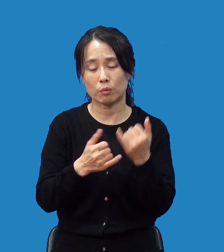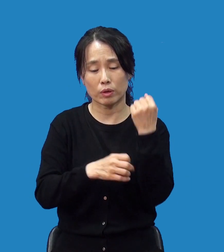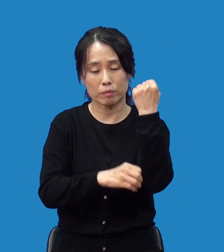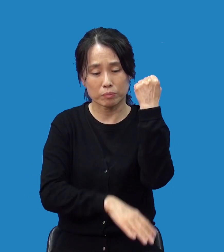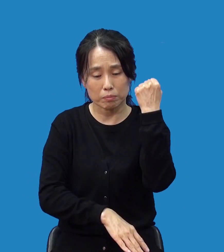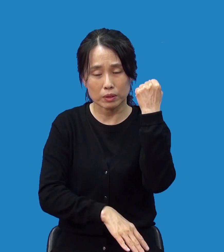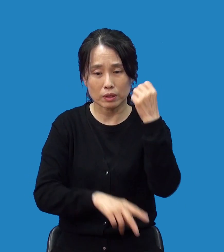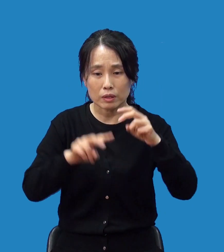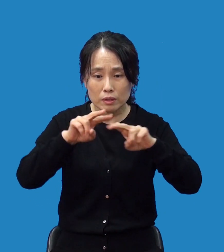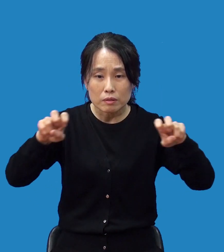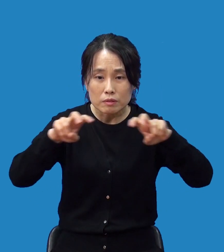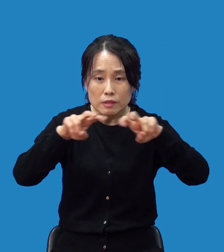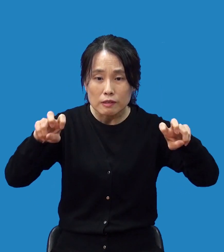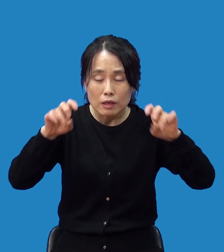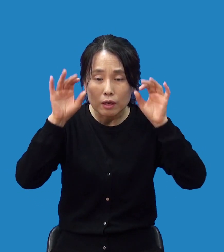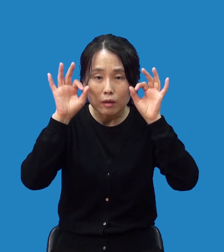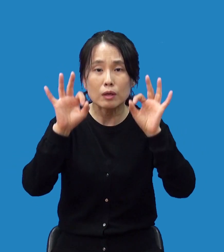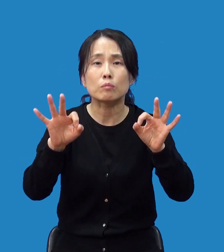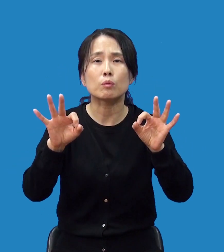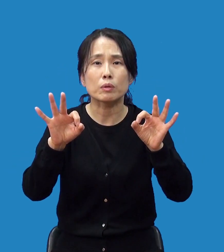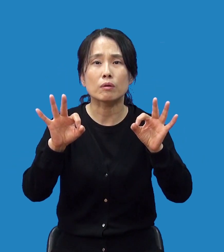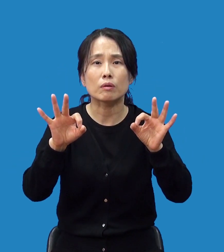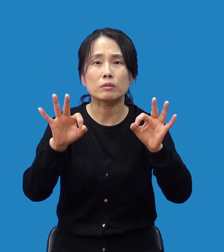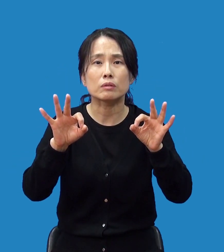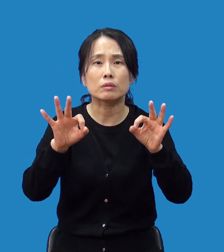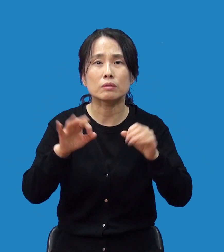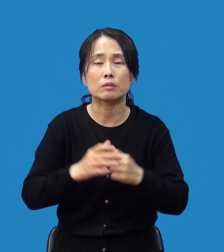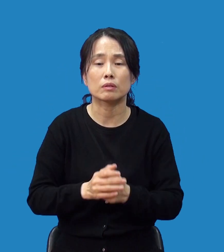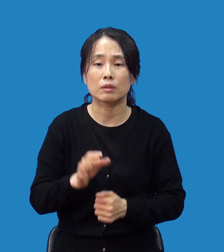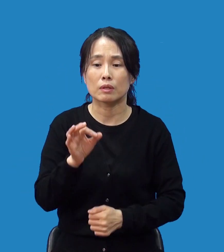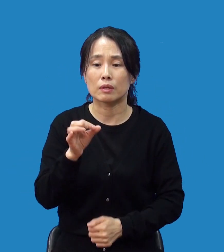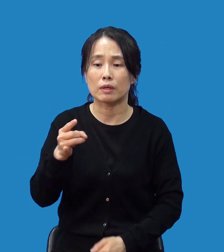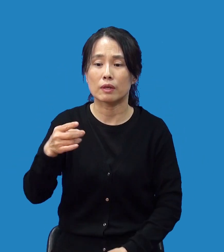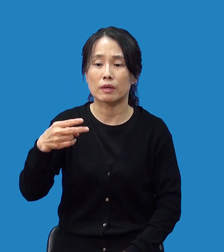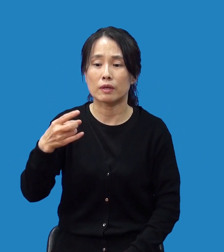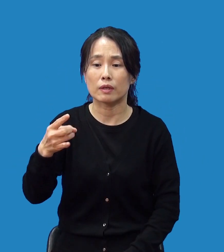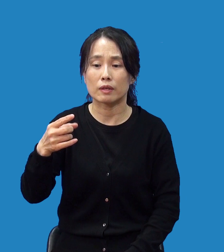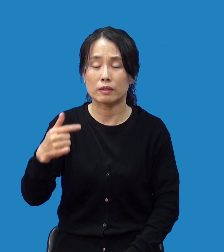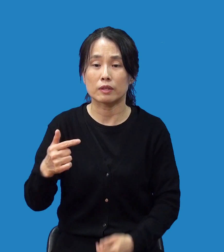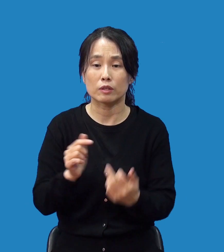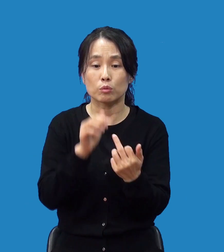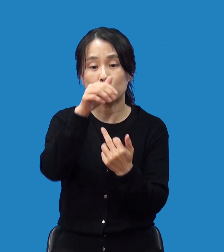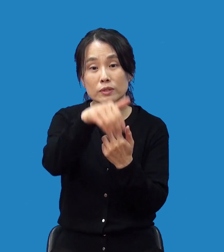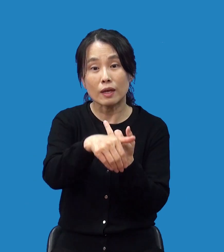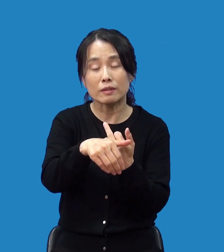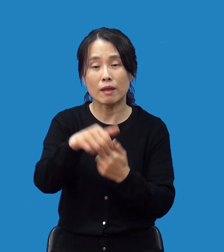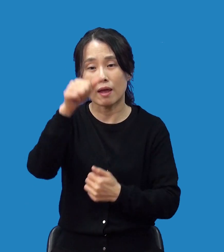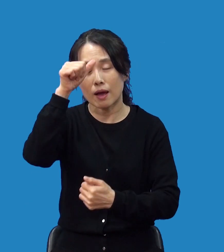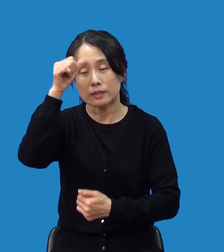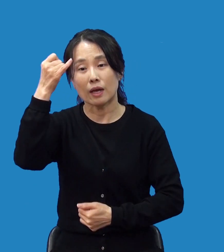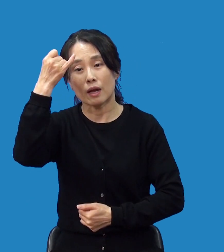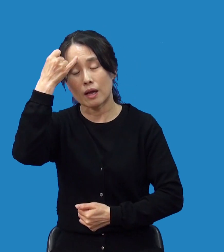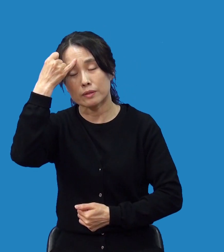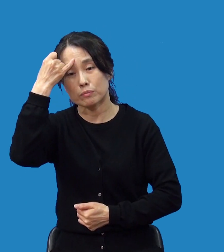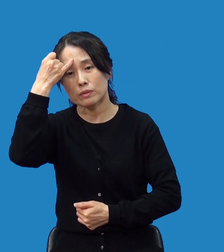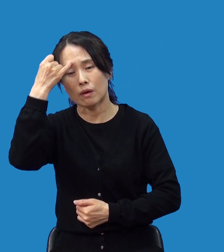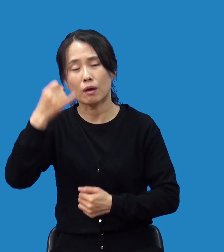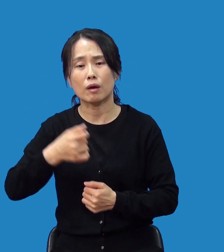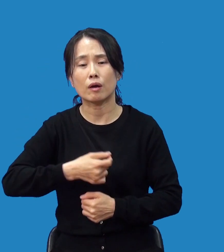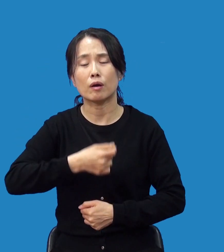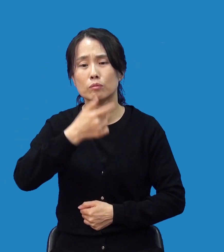가만 훑어보면요, 여러분 에덴 동산에 아담과 이브가 무엇이 부족해가지고